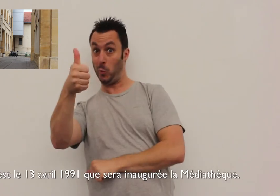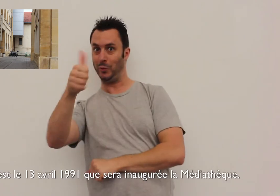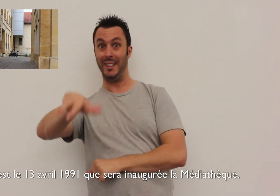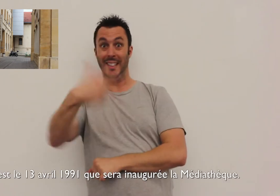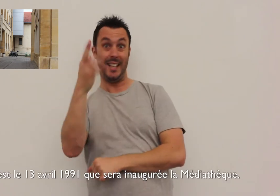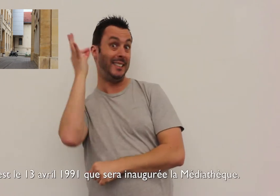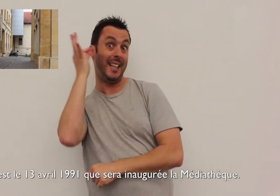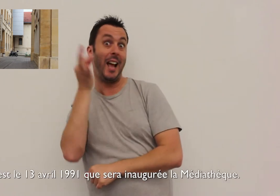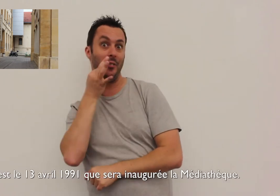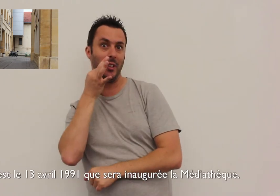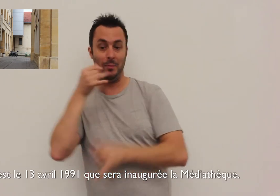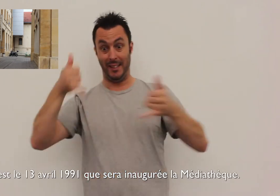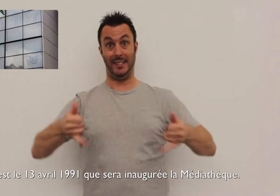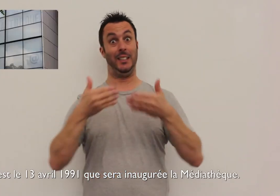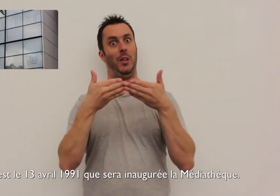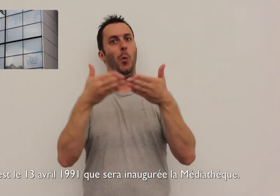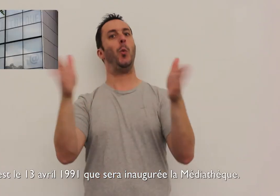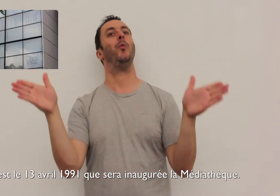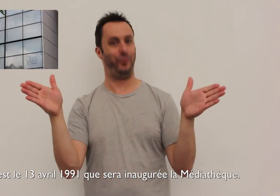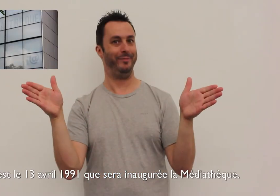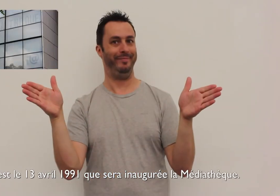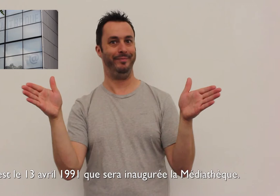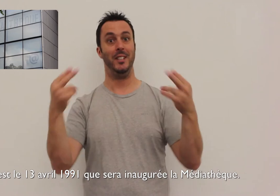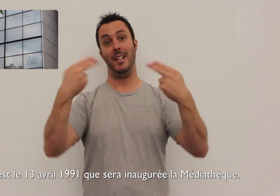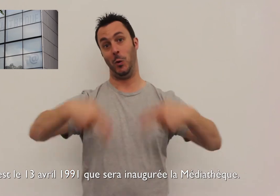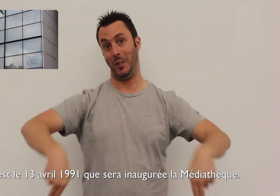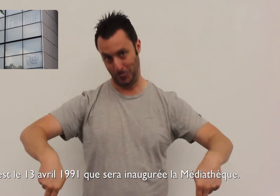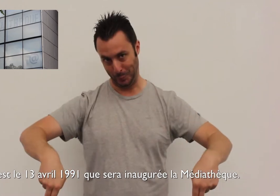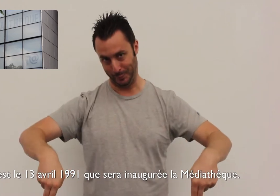C'est le 13 avril 1991 que sera inaugurée la médiathèque.